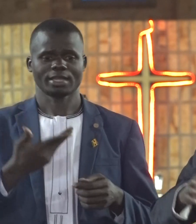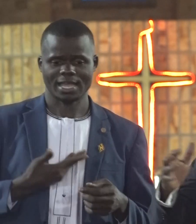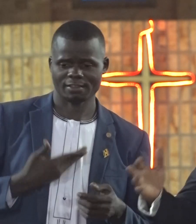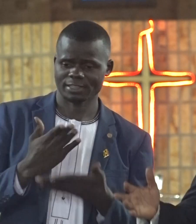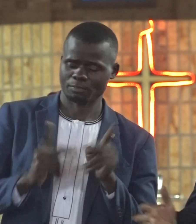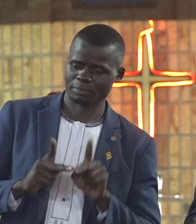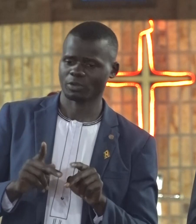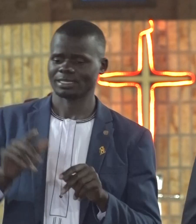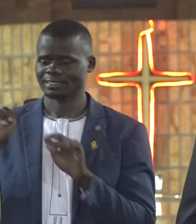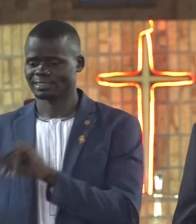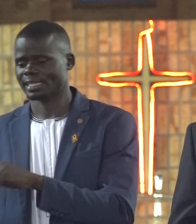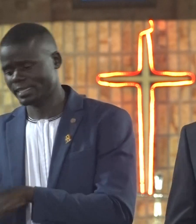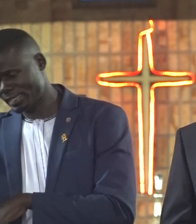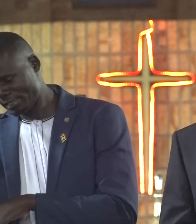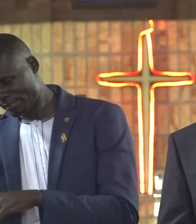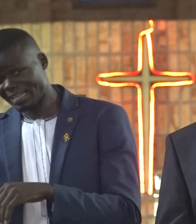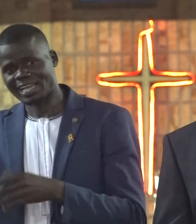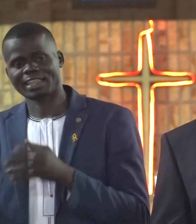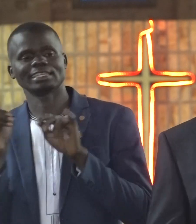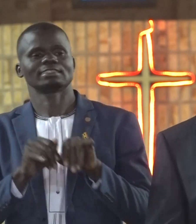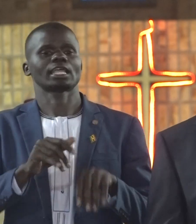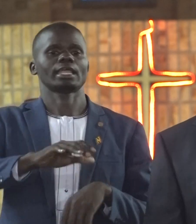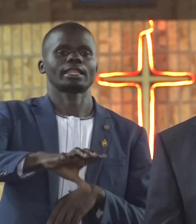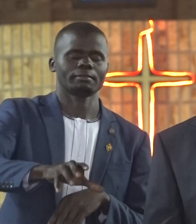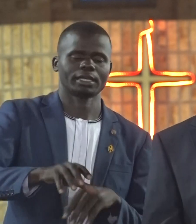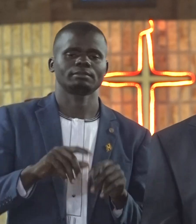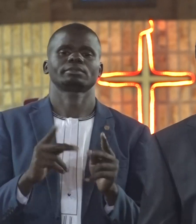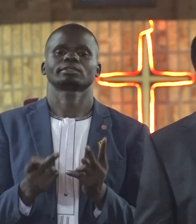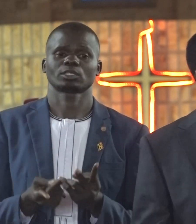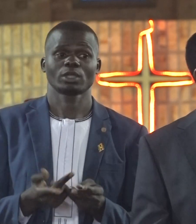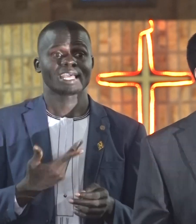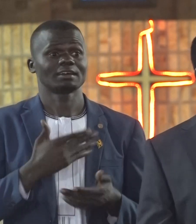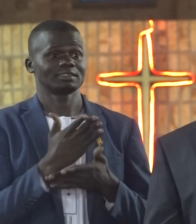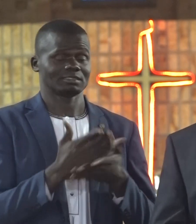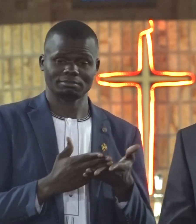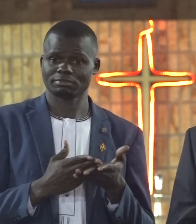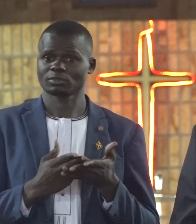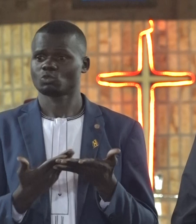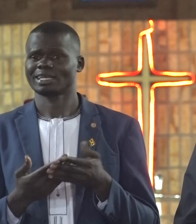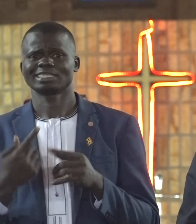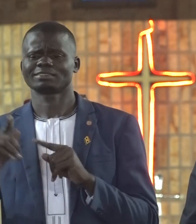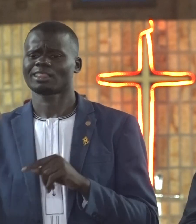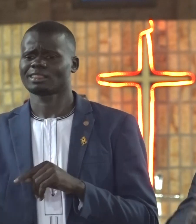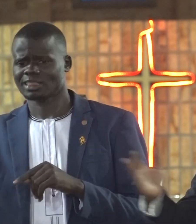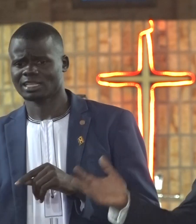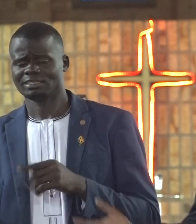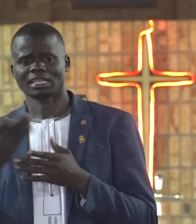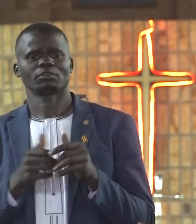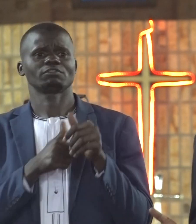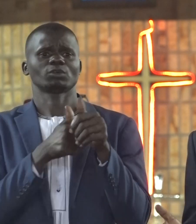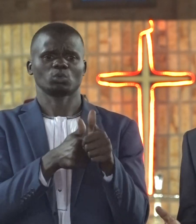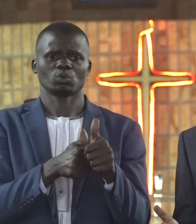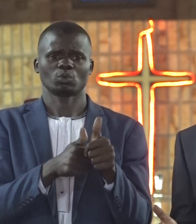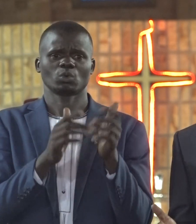n'ababeera mu byalo n'ababeera mu bibuga. Tulina abagoberera Kristo n'abatamugoberera.